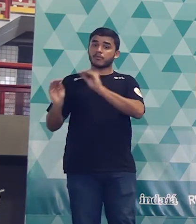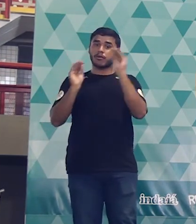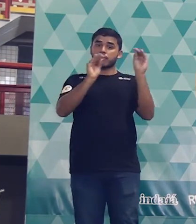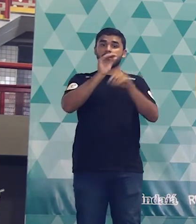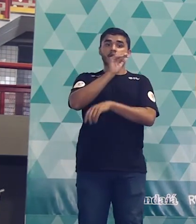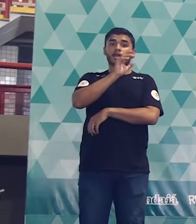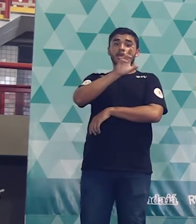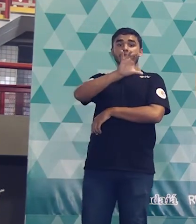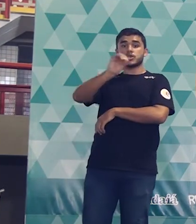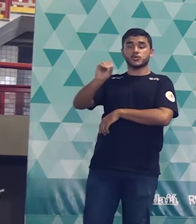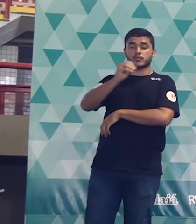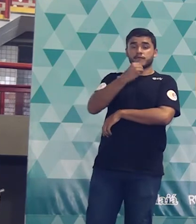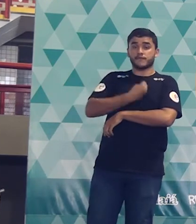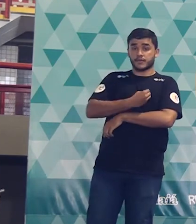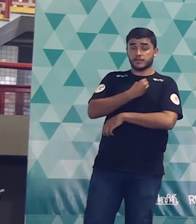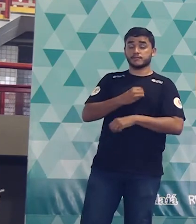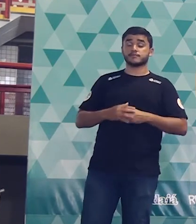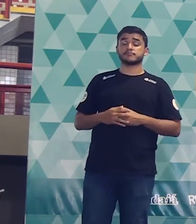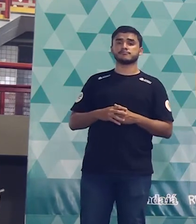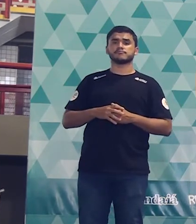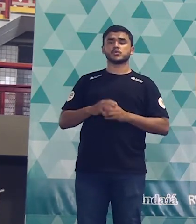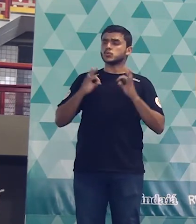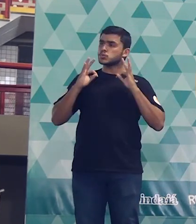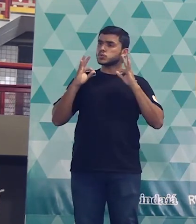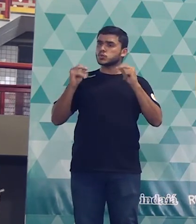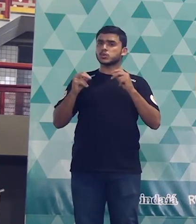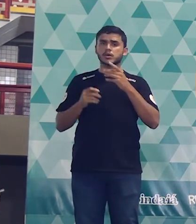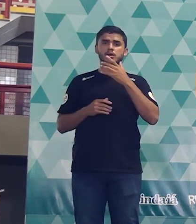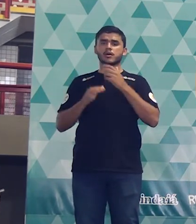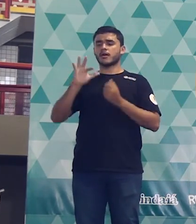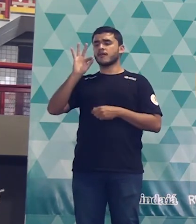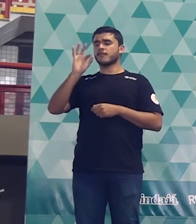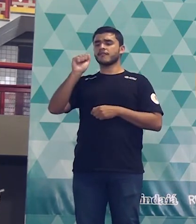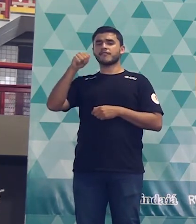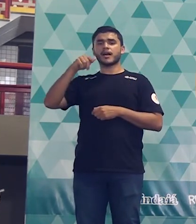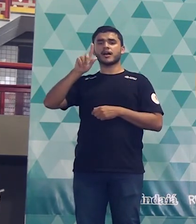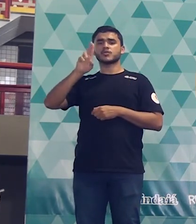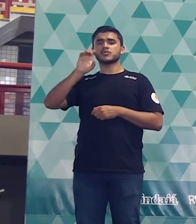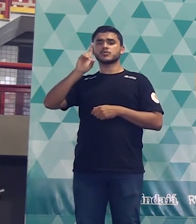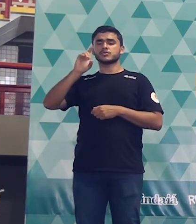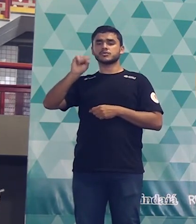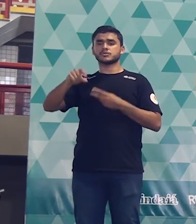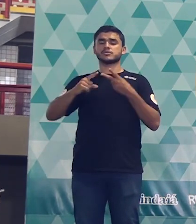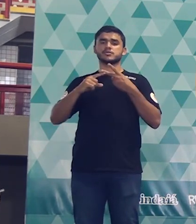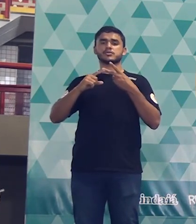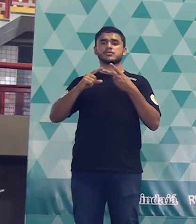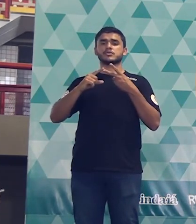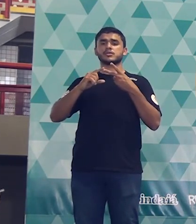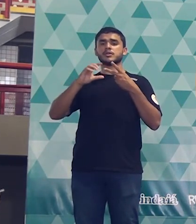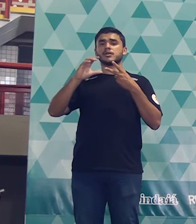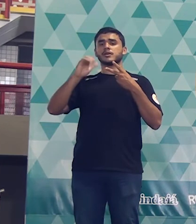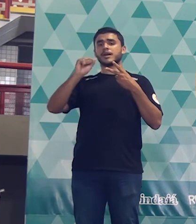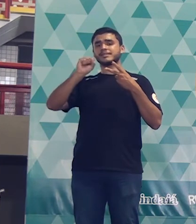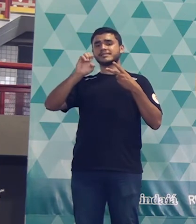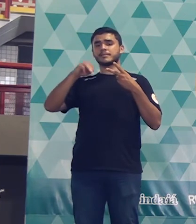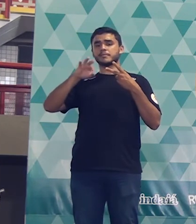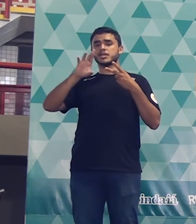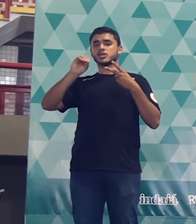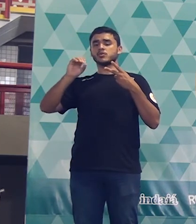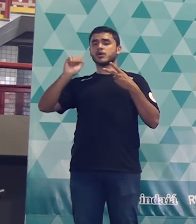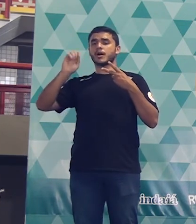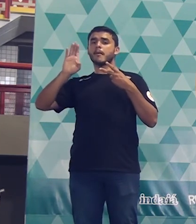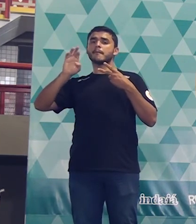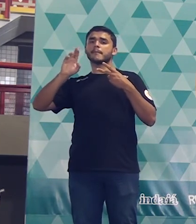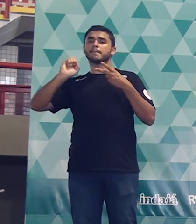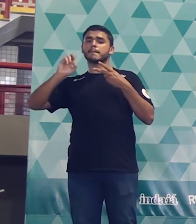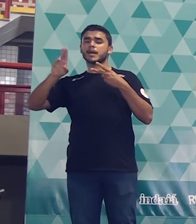todos aqueles que teorizaram o amor, Fagundes Varela, por exemplo, Sousandre, de Casimiro de Abreu, eles não tiveram